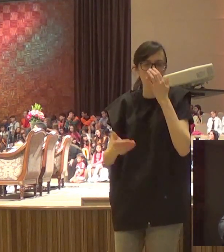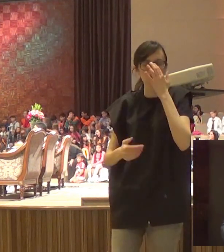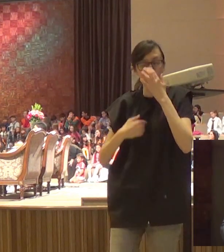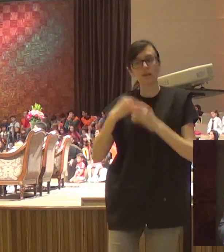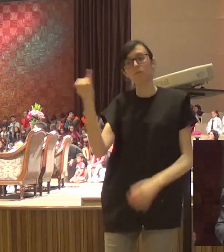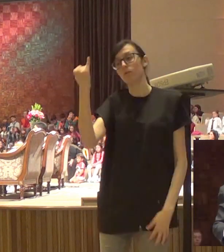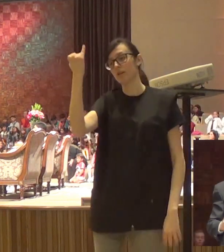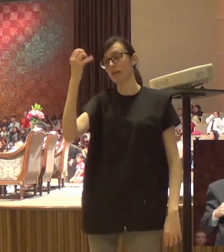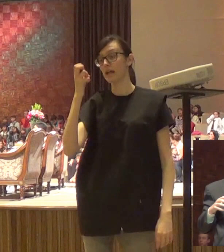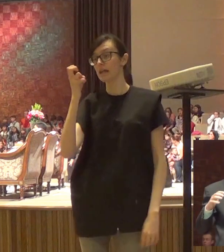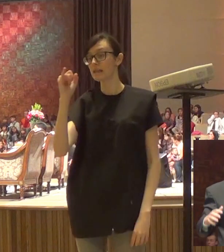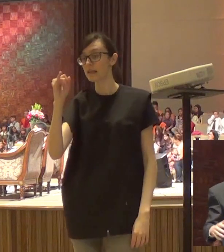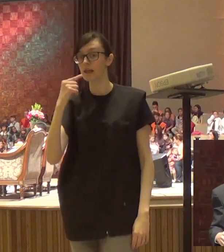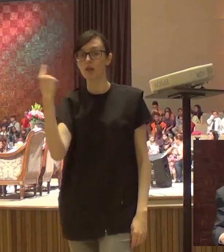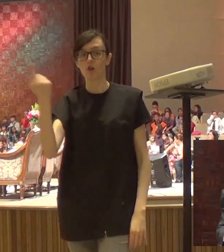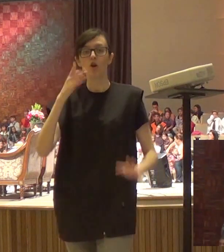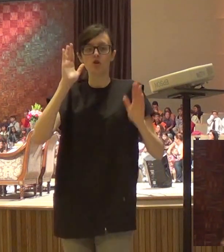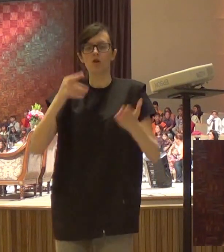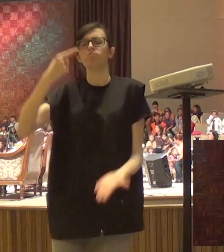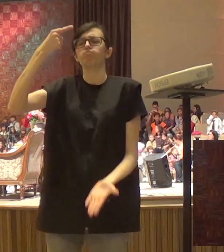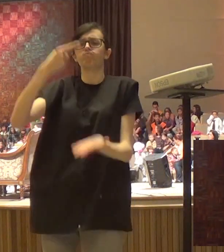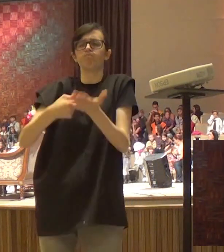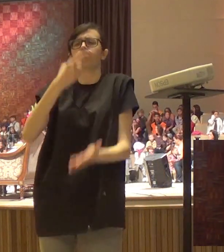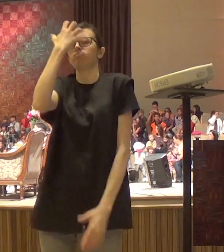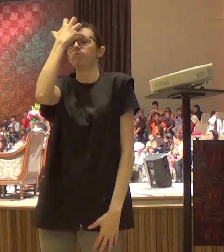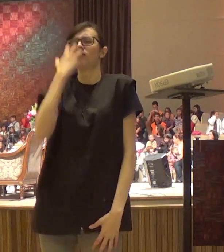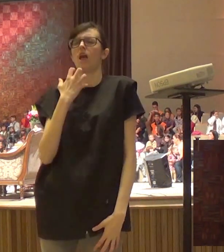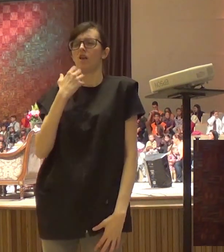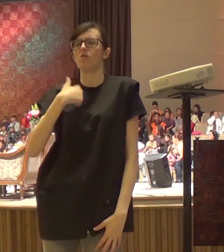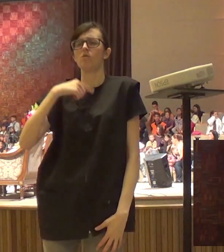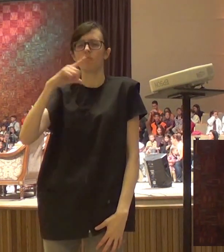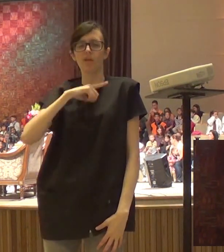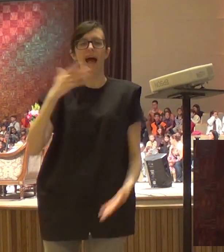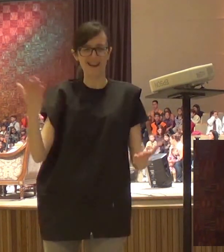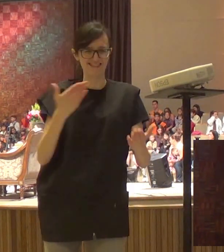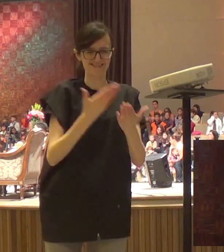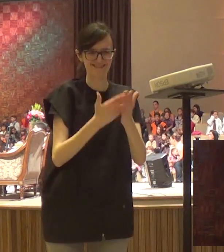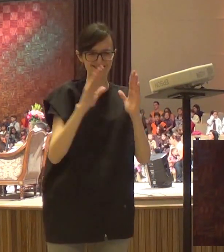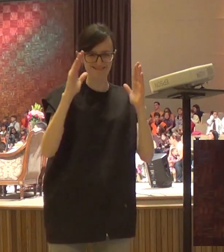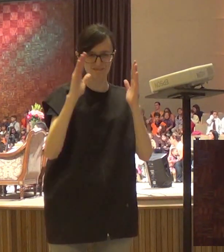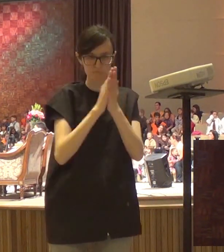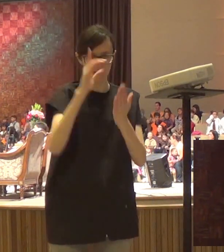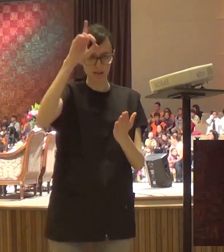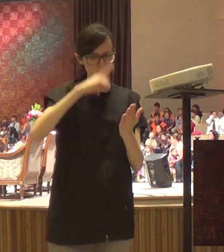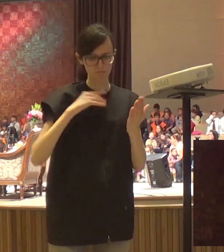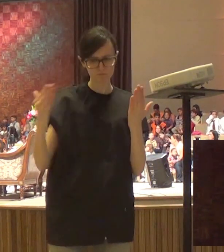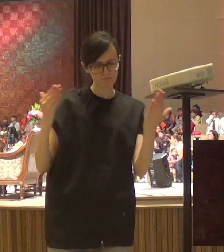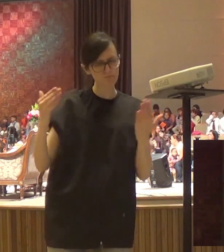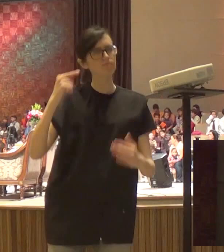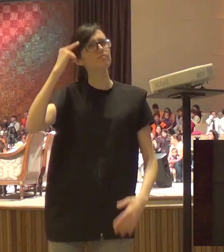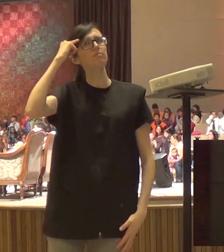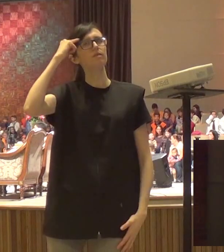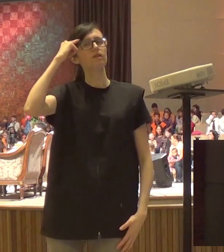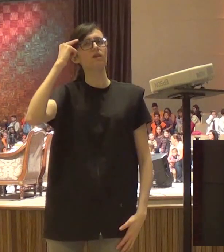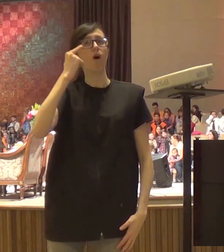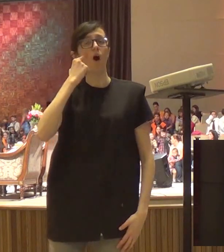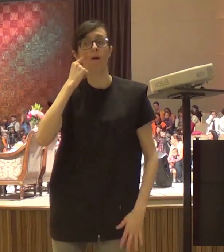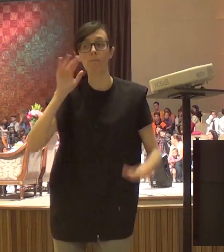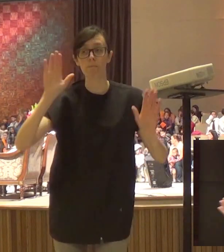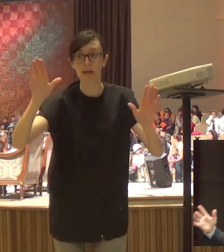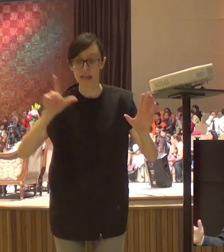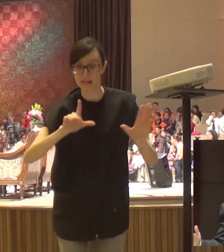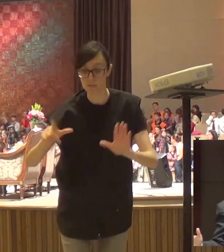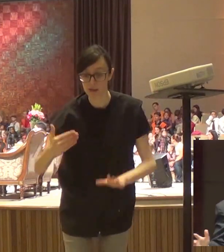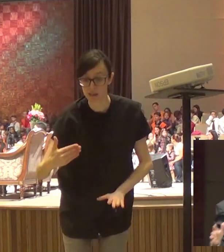da sua família. Imagina que especial, se nós nos comprometemos como pais, inspirado nisso que nós estamos estudando na Palavra de Deus,